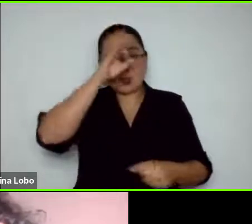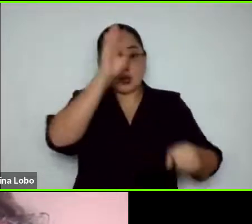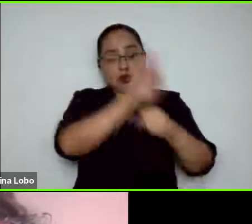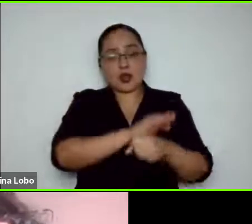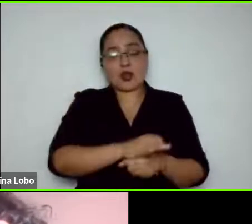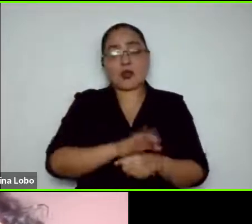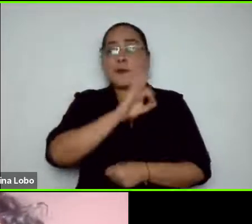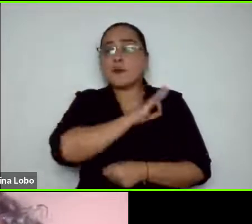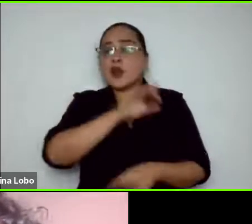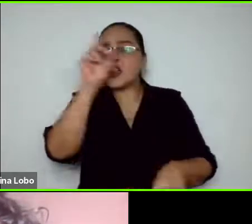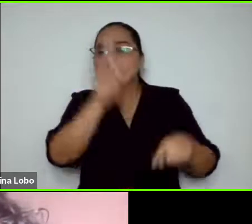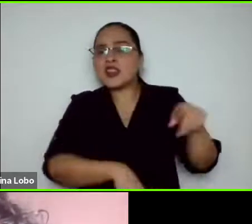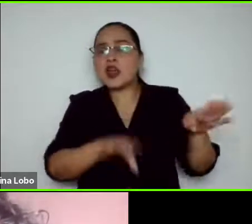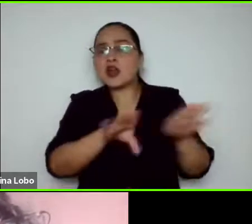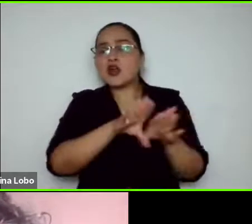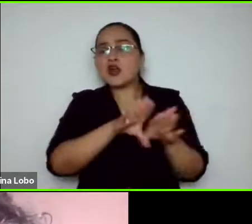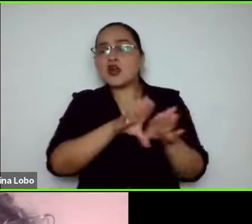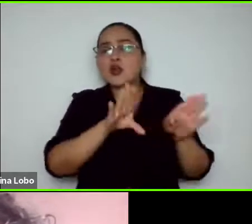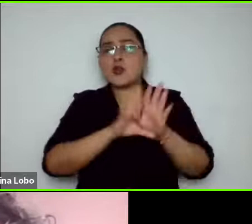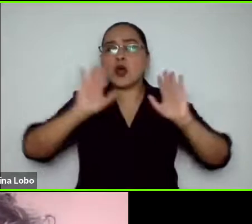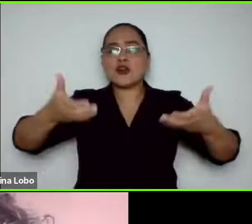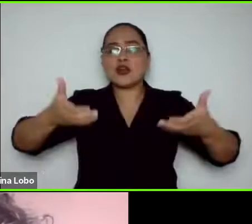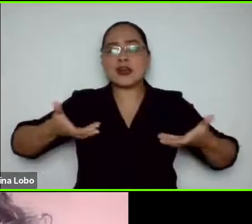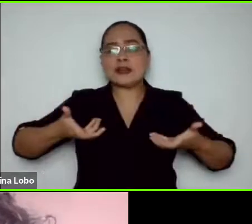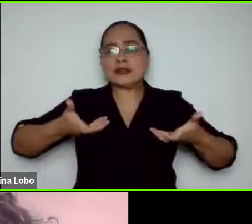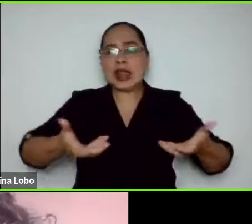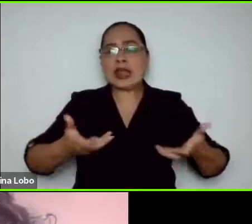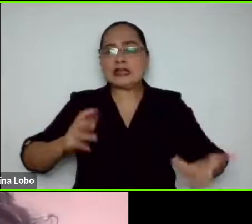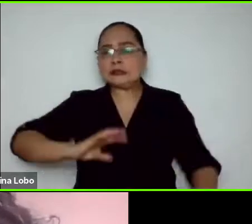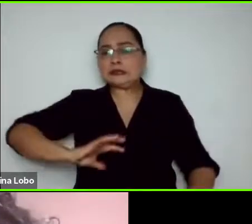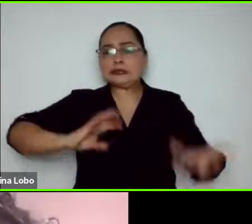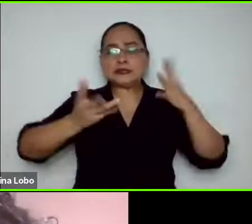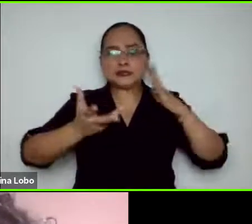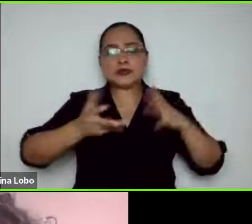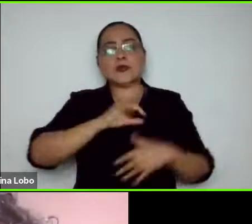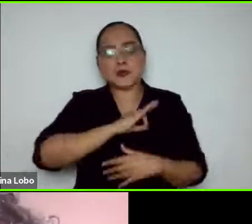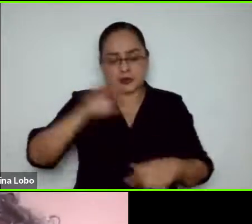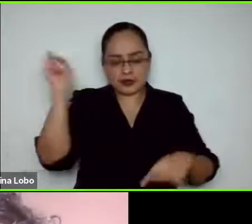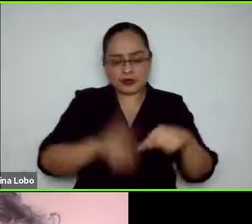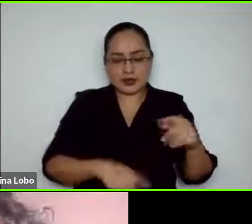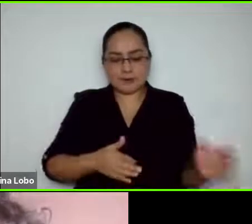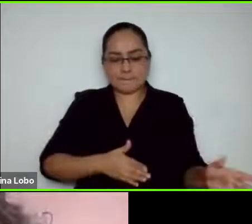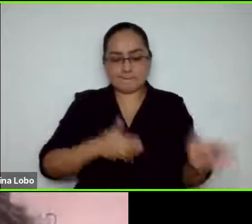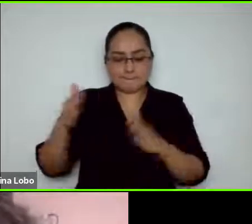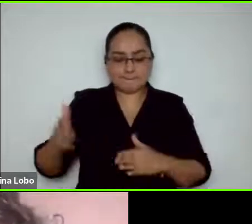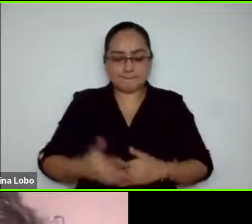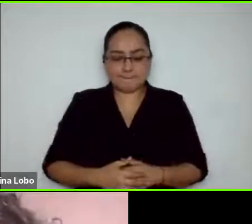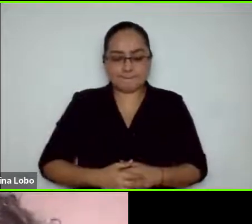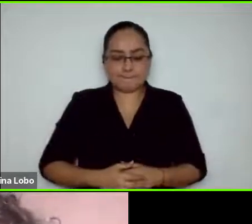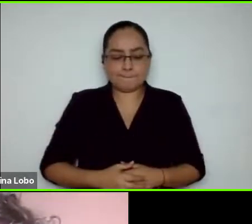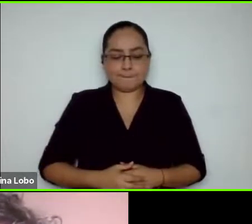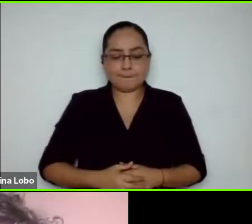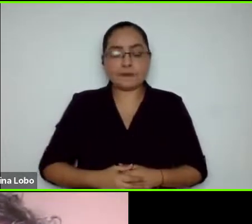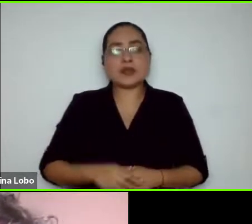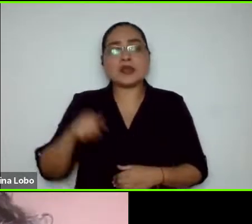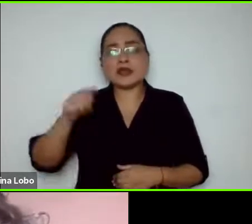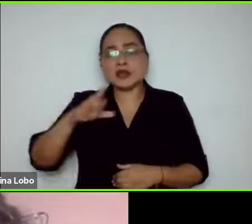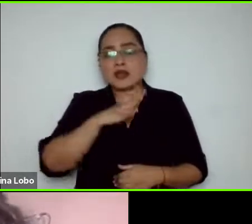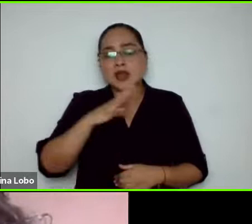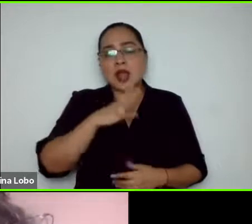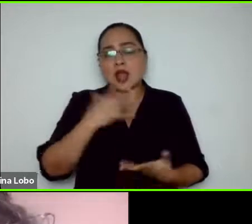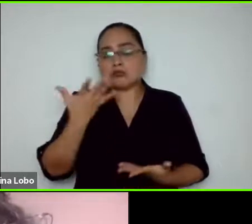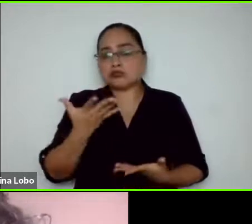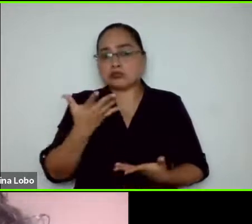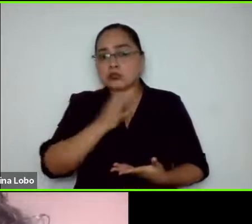restringida por, no sé, el orden público. Bueno, ahí pues no nos dice qué es expresión, no nos dice, por ejemplo, si la pornografía es expresión o